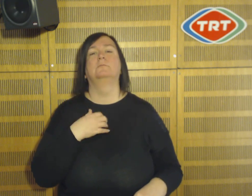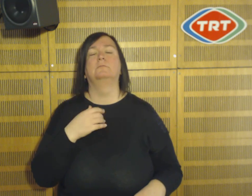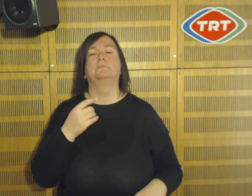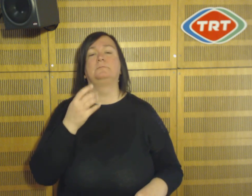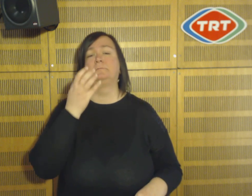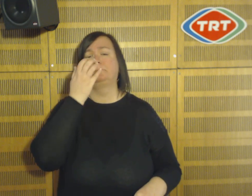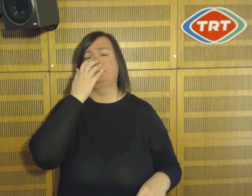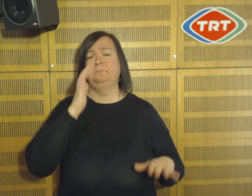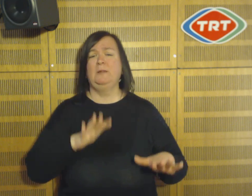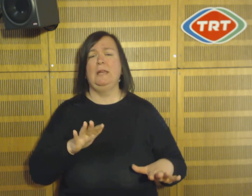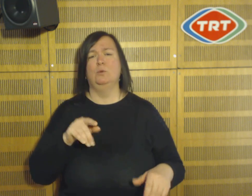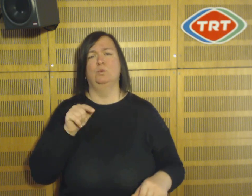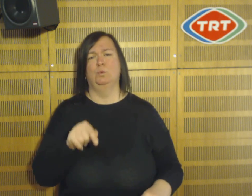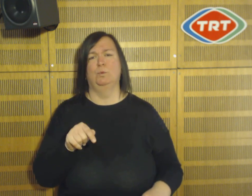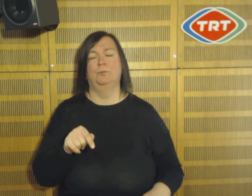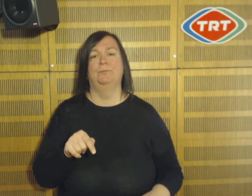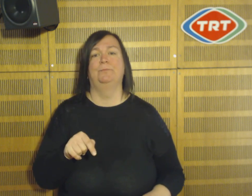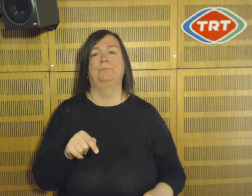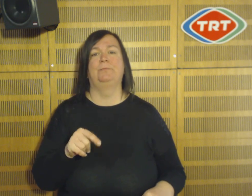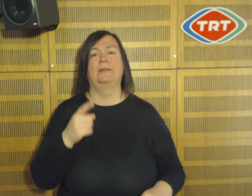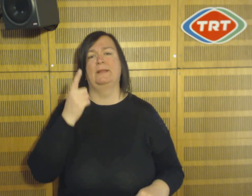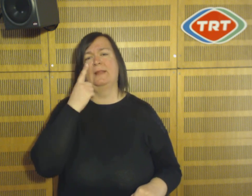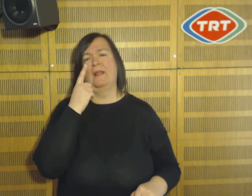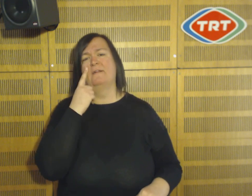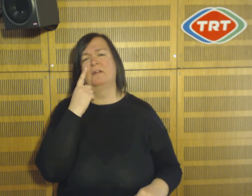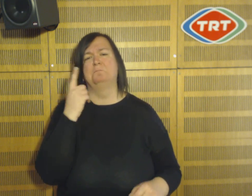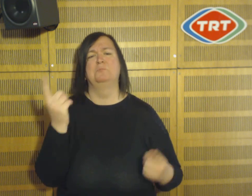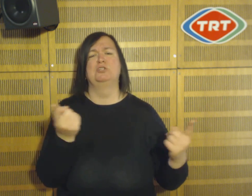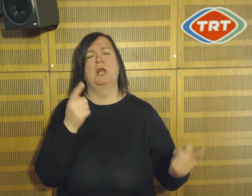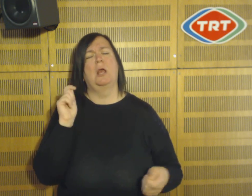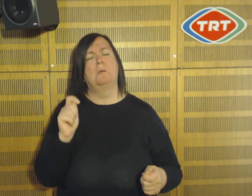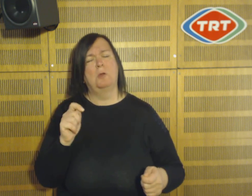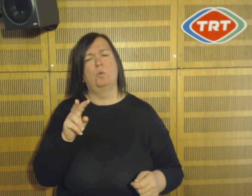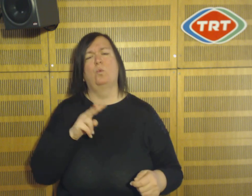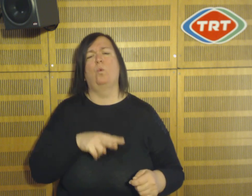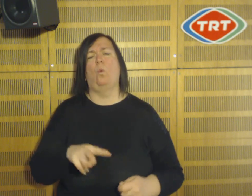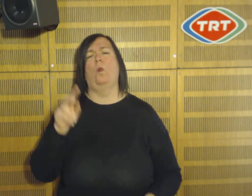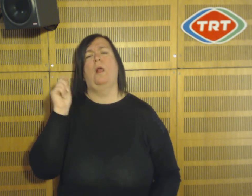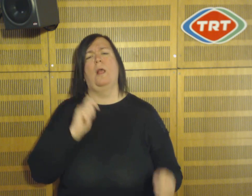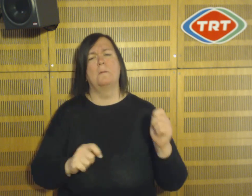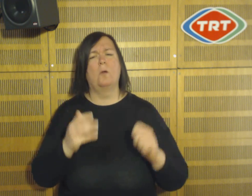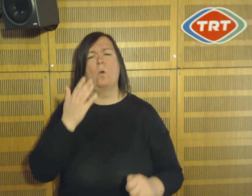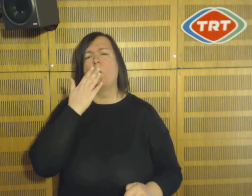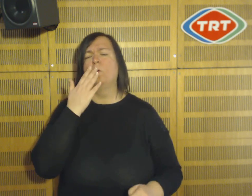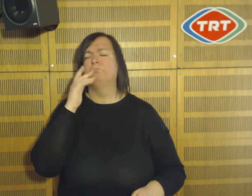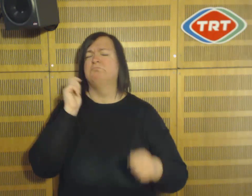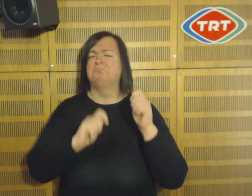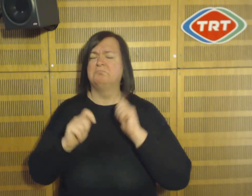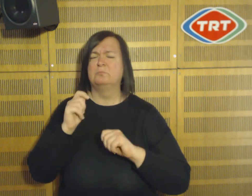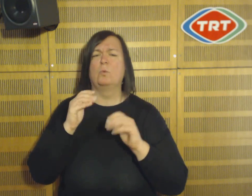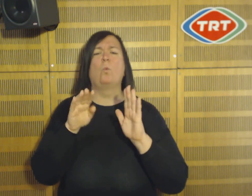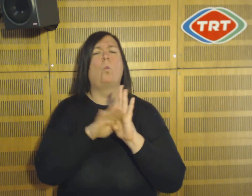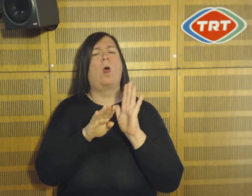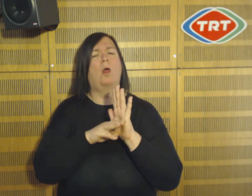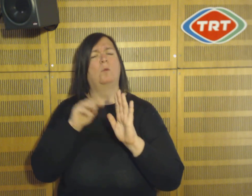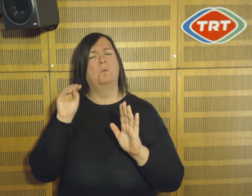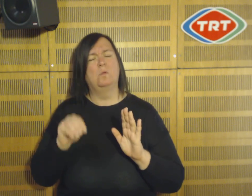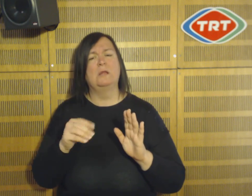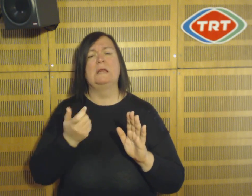beklenti şu Eee devletler bir şeyler yapar yolları yapar okulları iyileştirir ya da Kural koydular ya da yasalar